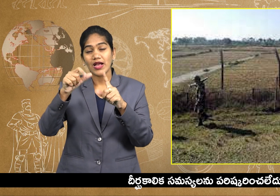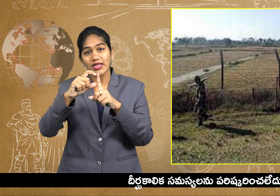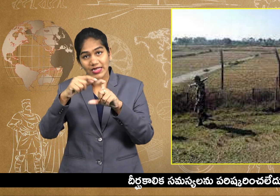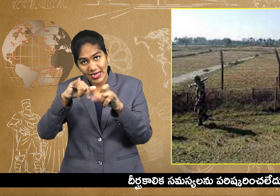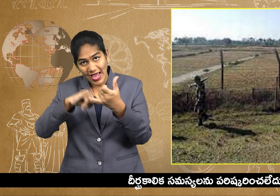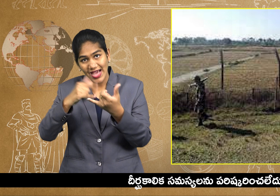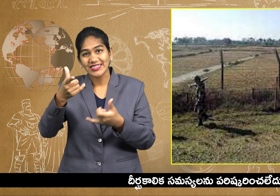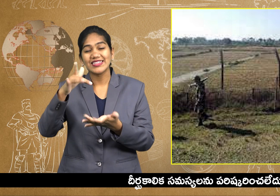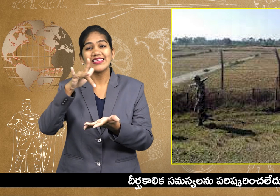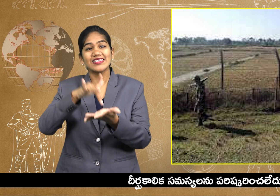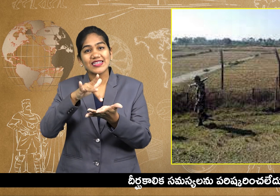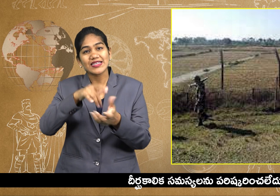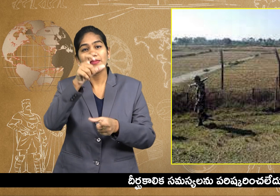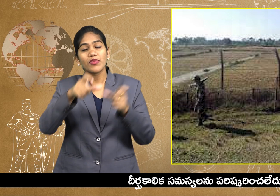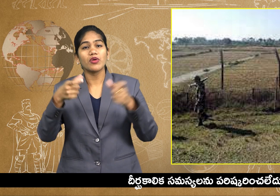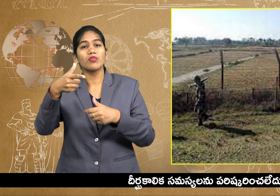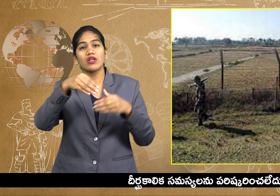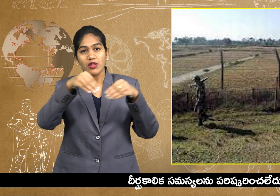దీర్ఘకాలిక సమస్యలను పరిష్కరించలేదు.